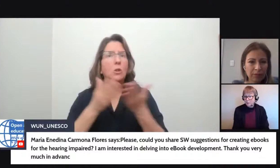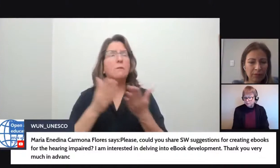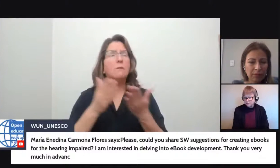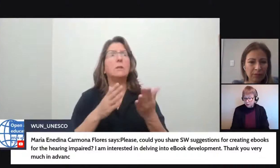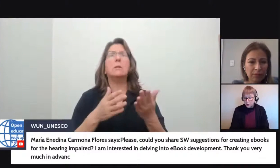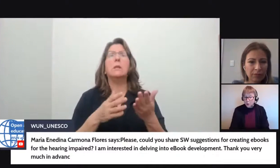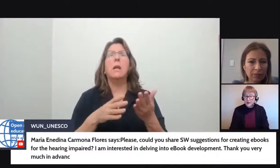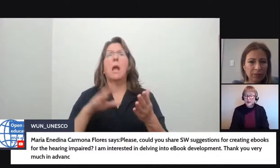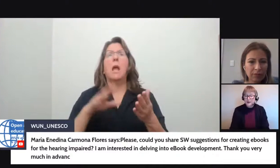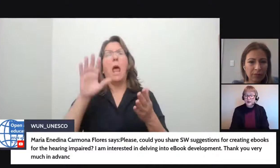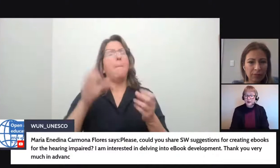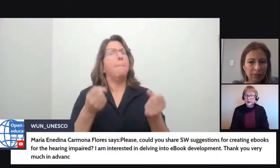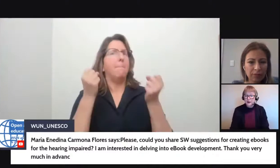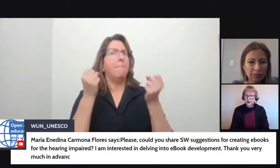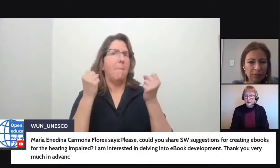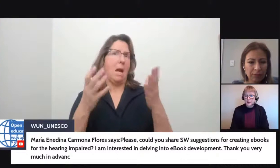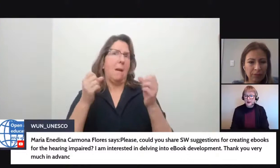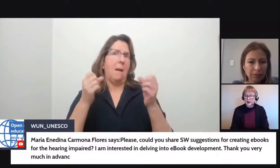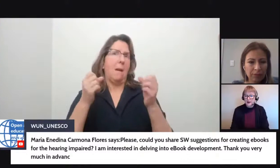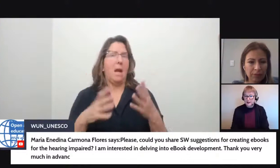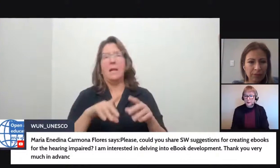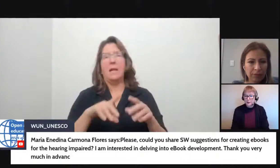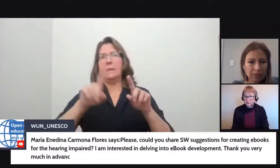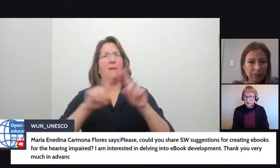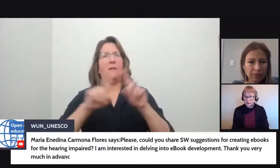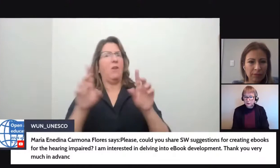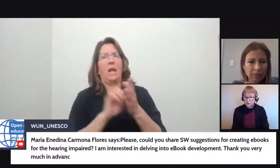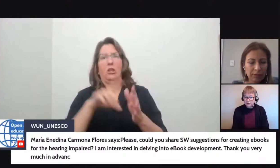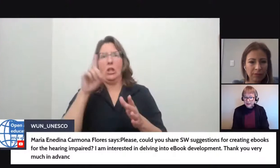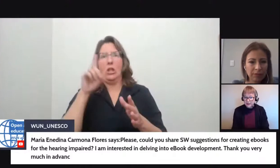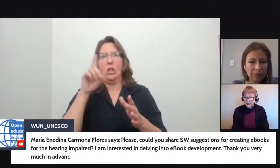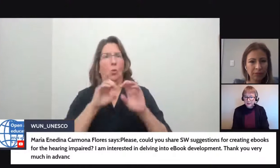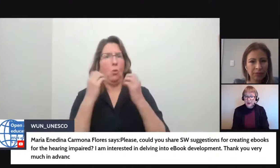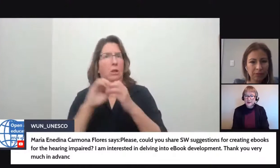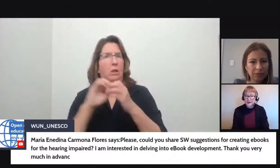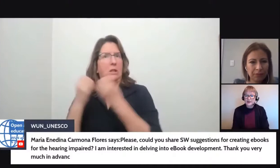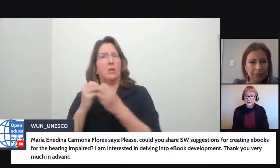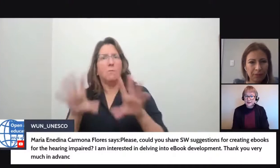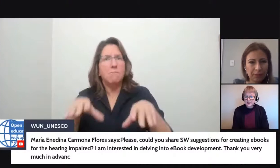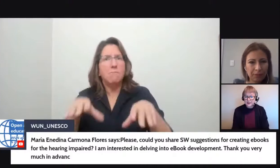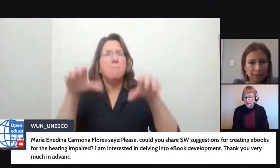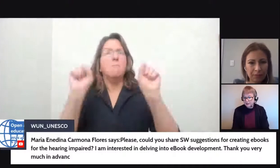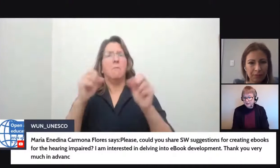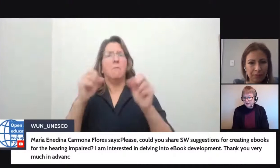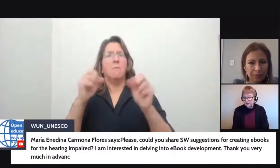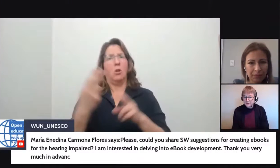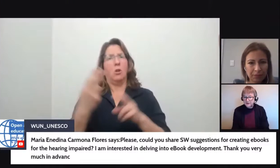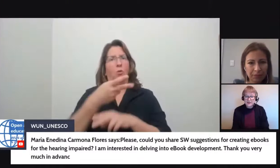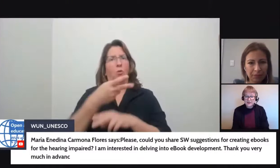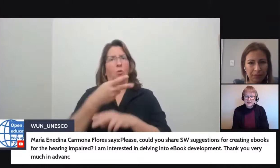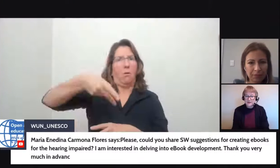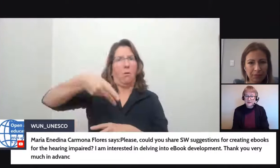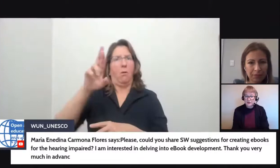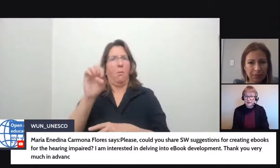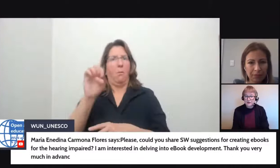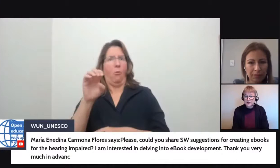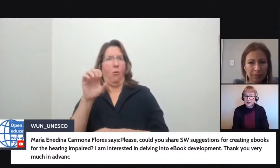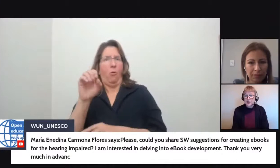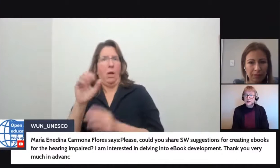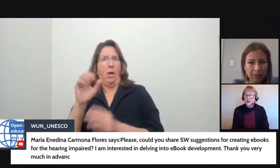Y hay otras plataformas, pero no estoy tan familiarizada con ella como lo tengo con Pressbooks. Y